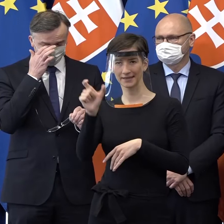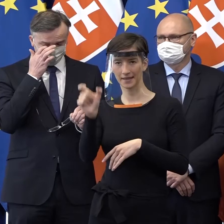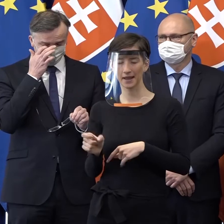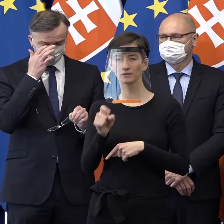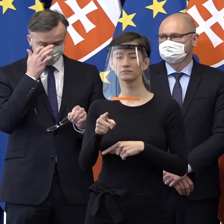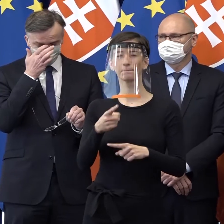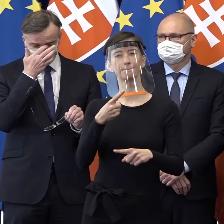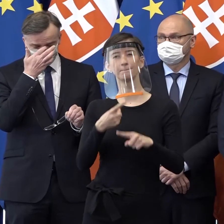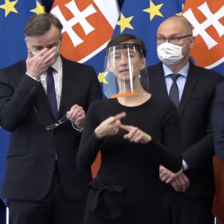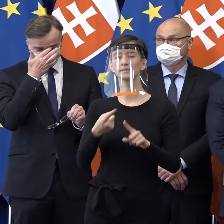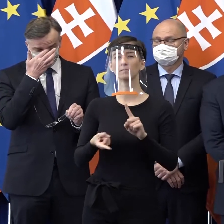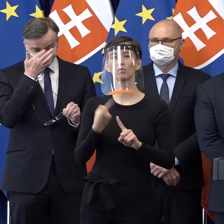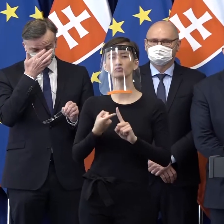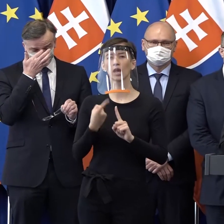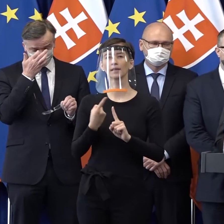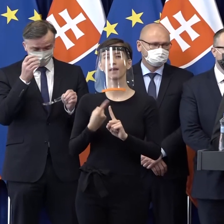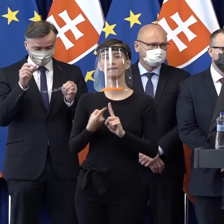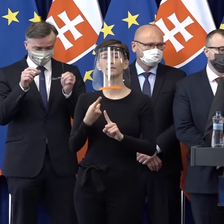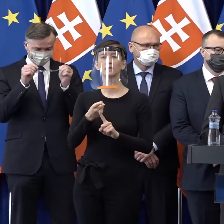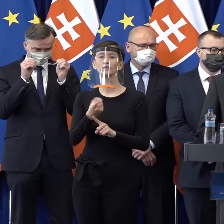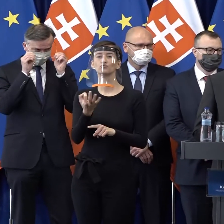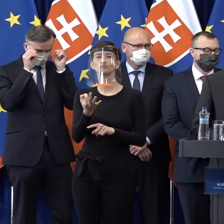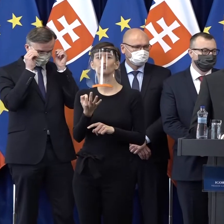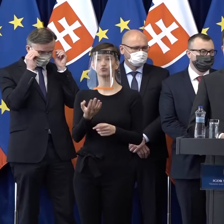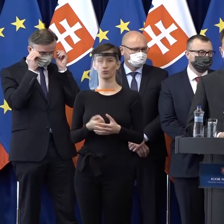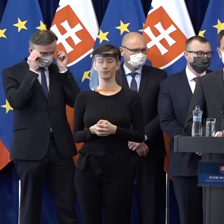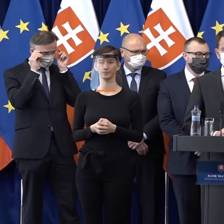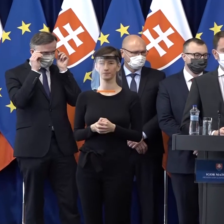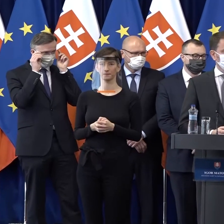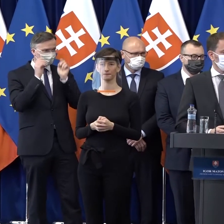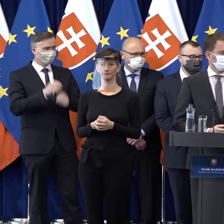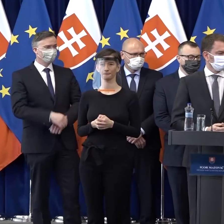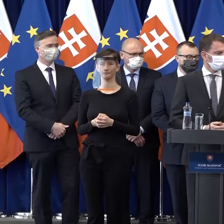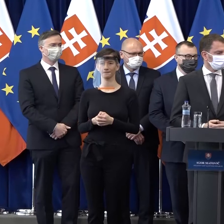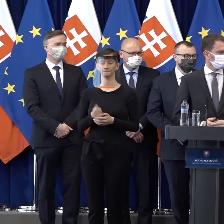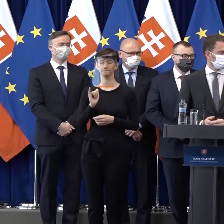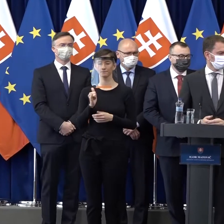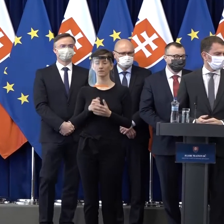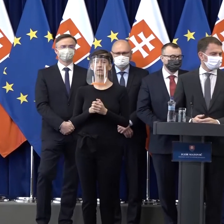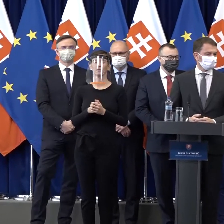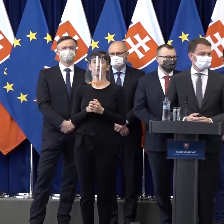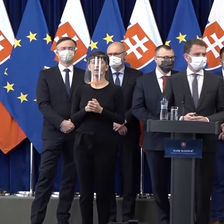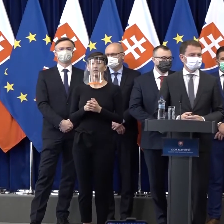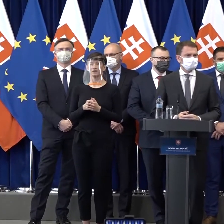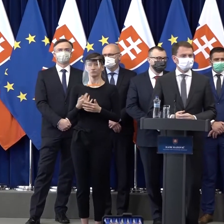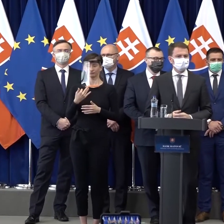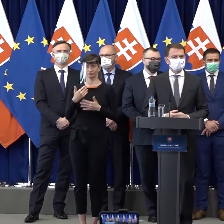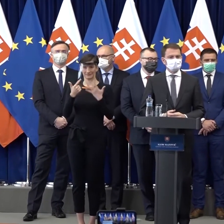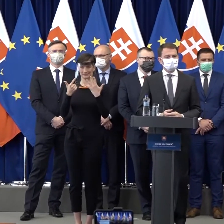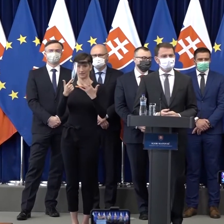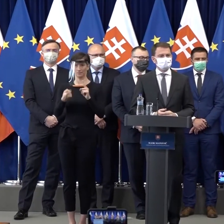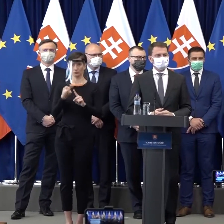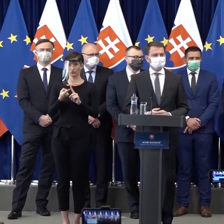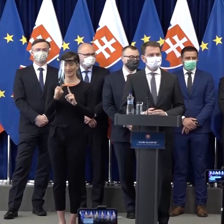požiadavky, ak by ste ich veľmi stručne mohli vymenovať? Ďakujem. Áno. V zásade je to sedem požiadaviek. Treba